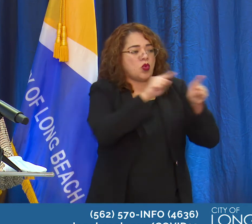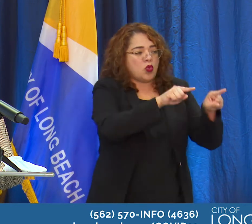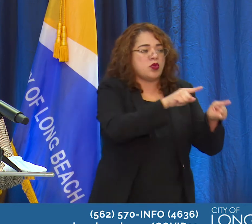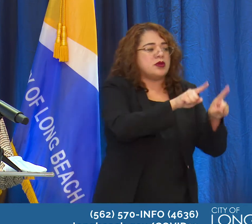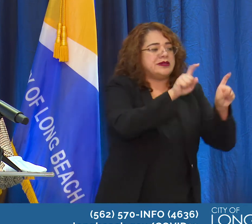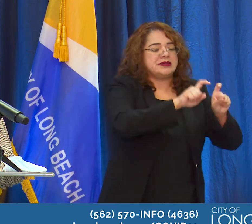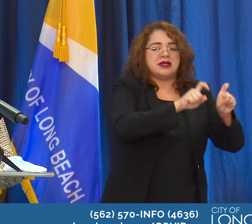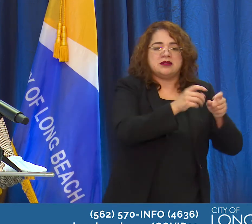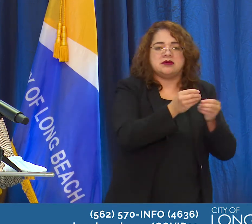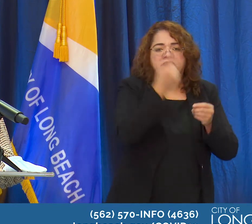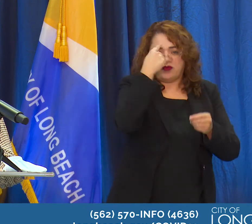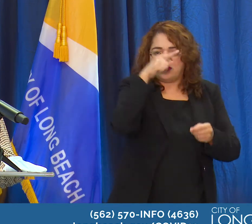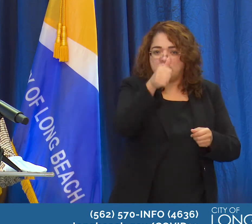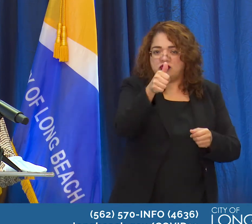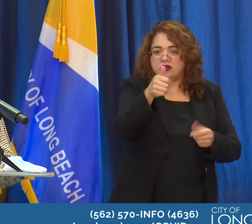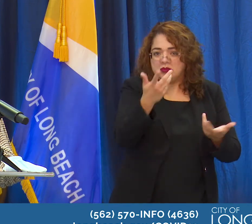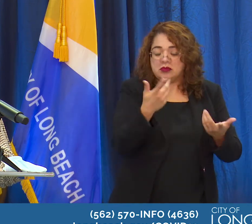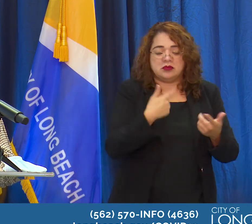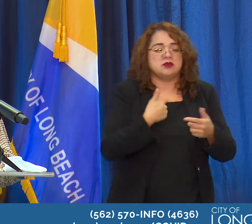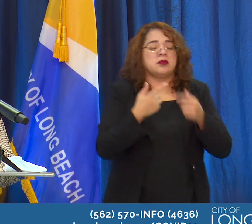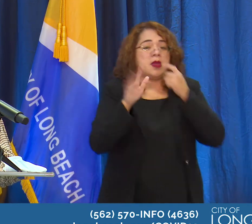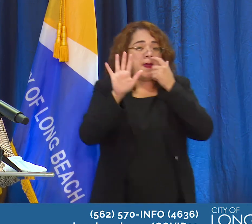mismo número